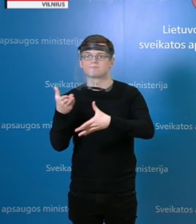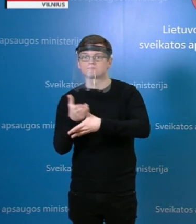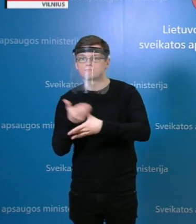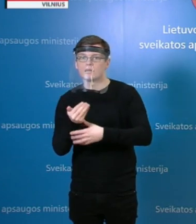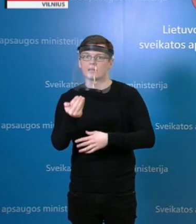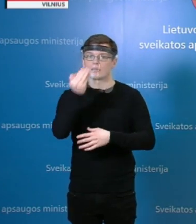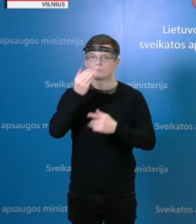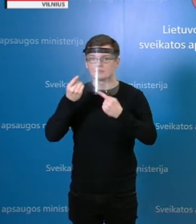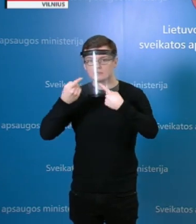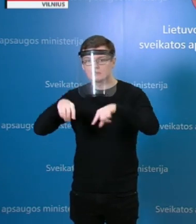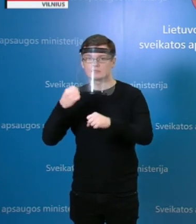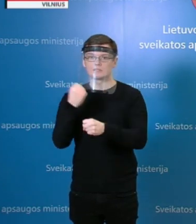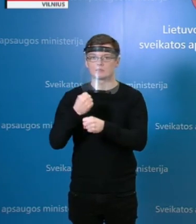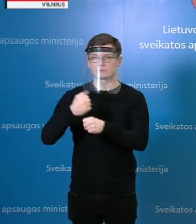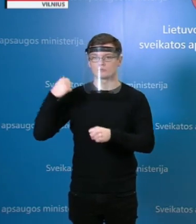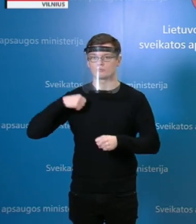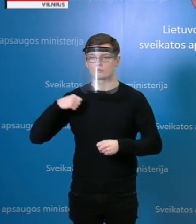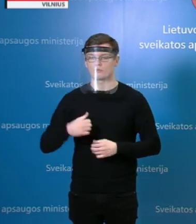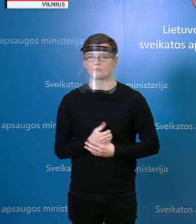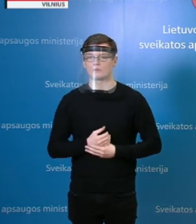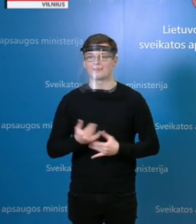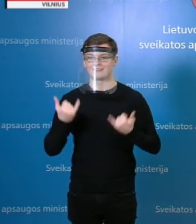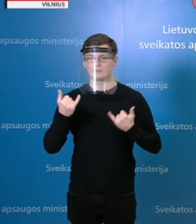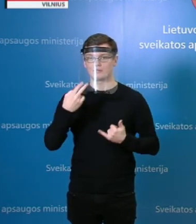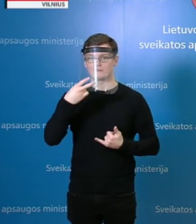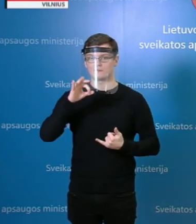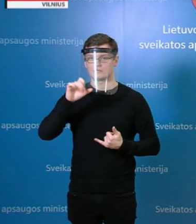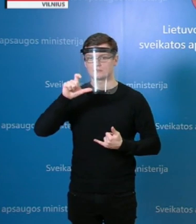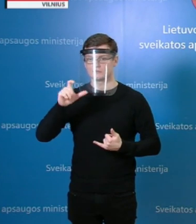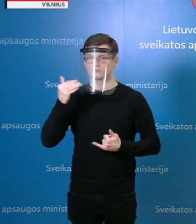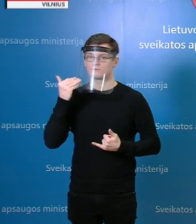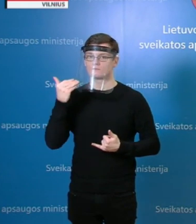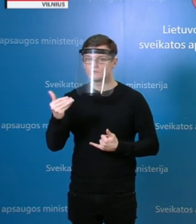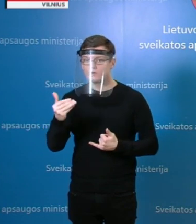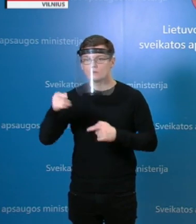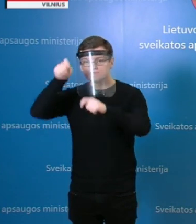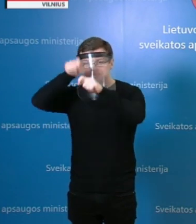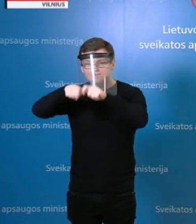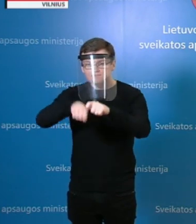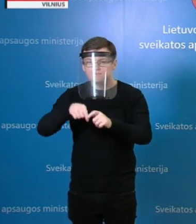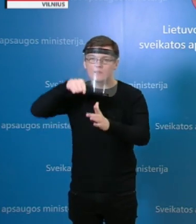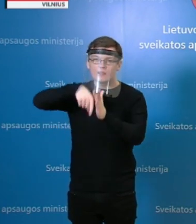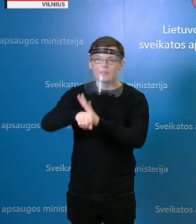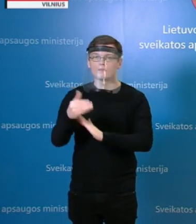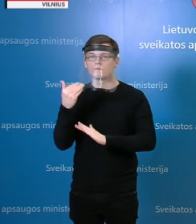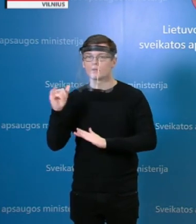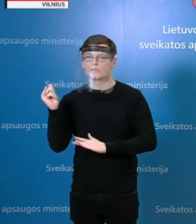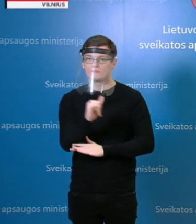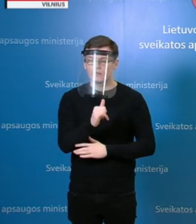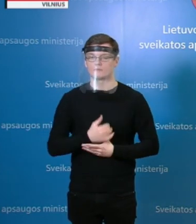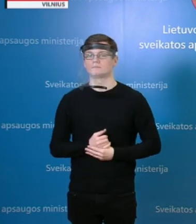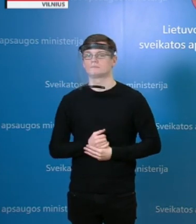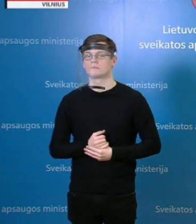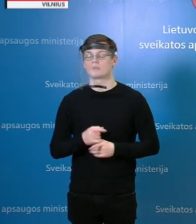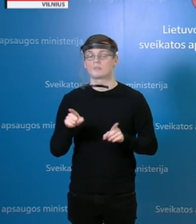metu Nacionalinio visuomenės sveikatos centro specialistai vykdo šios asmens sveikatos priežiūros įstaigos vertinimą. 2 atvejai patvirtinti,